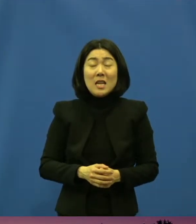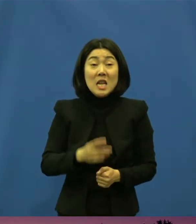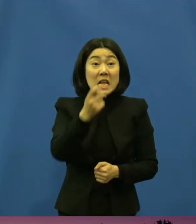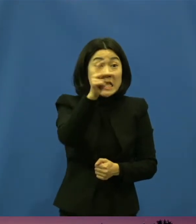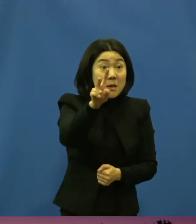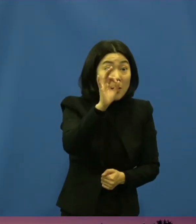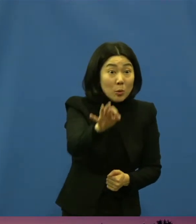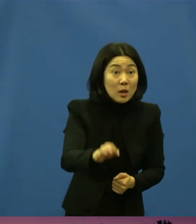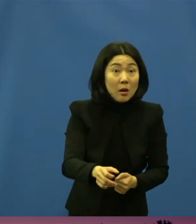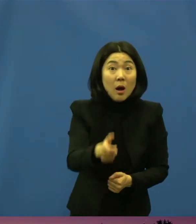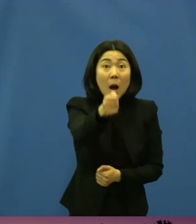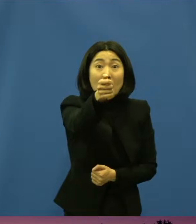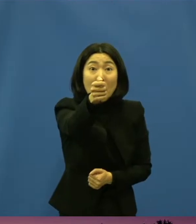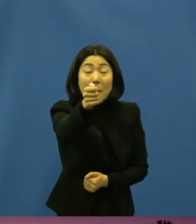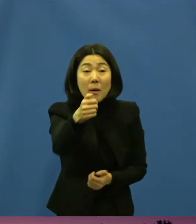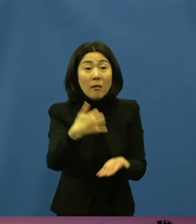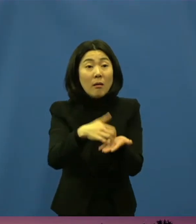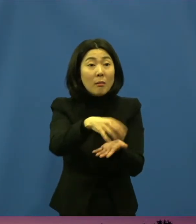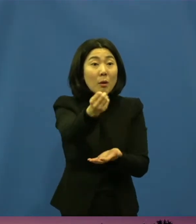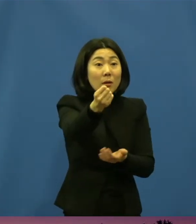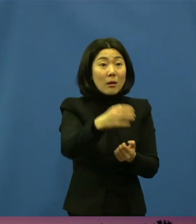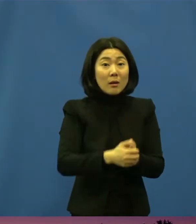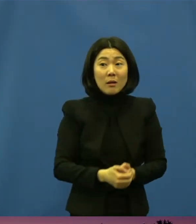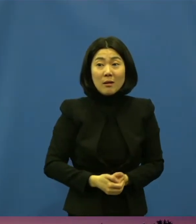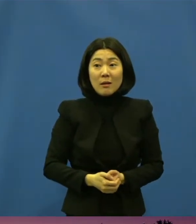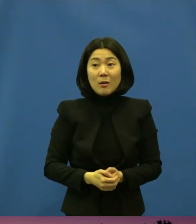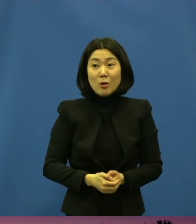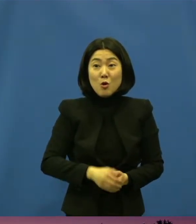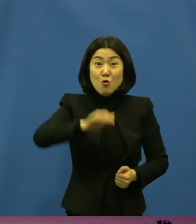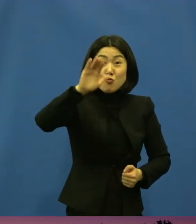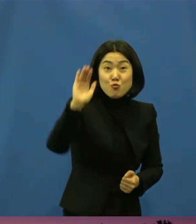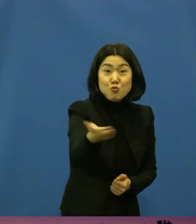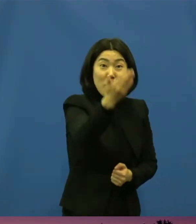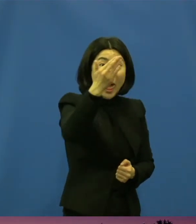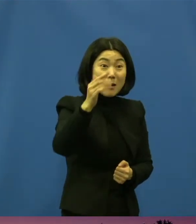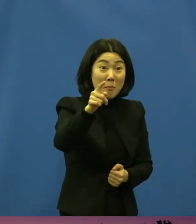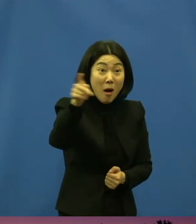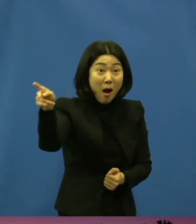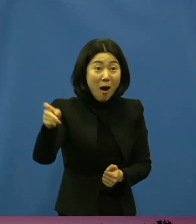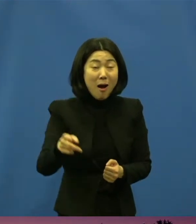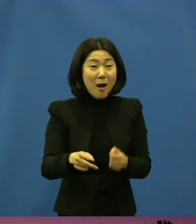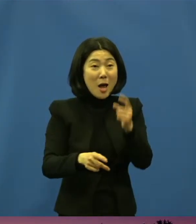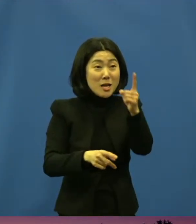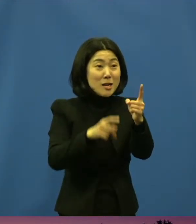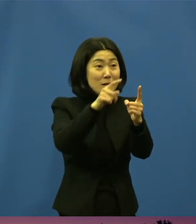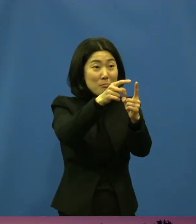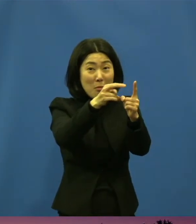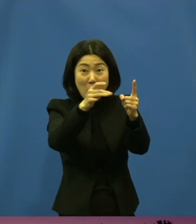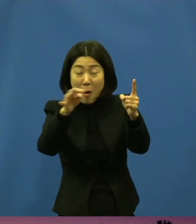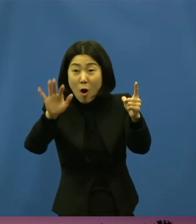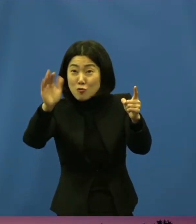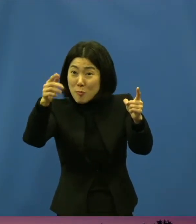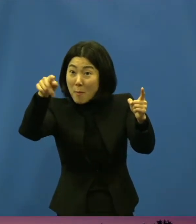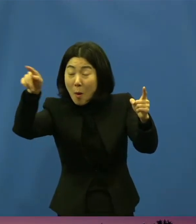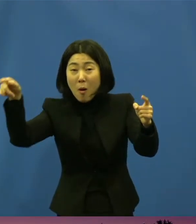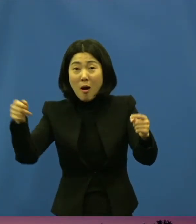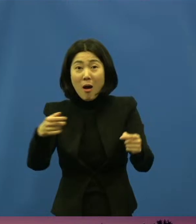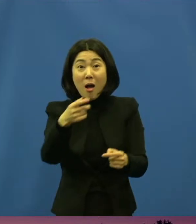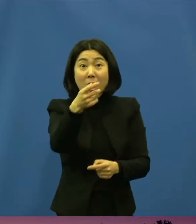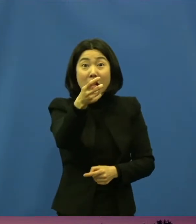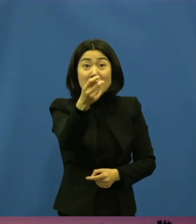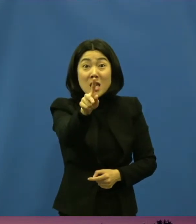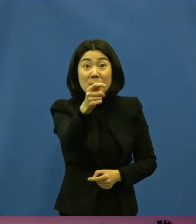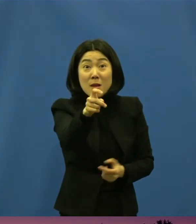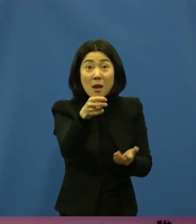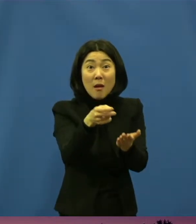그러니까 어디를 가나 이거 우리가 피할 길이 없는 거죠. 그거를 보니까 말씀보다 어디에 지배를